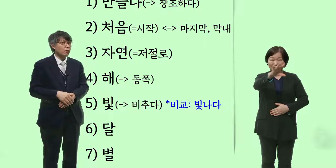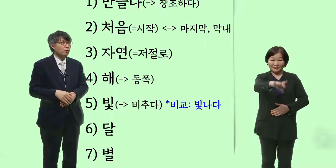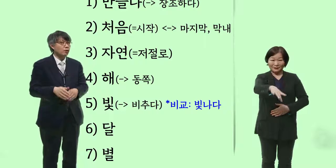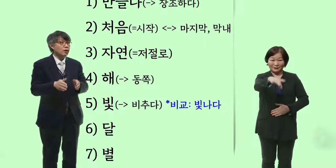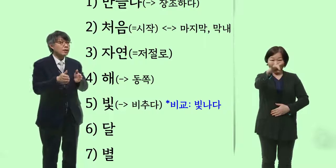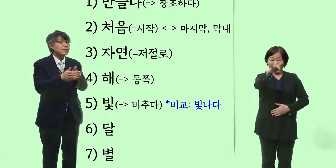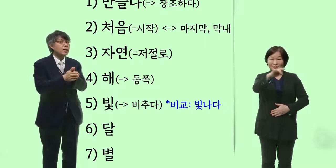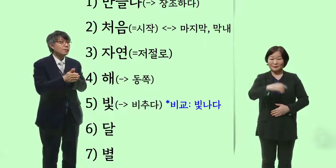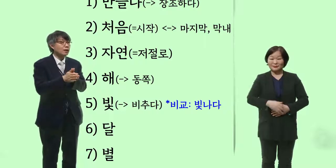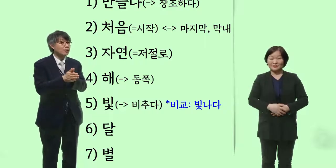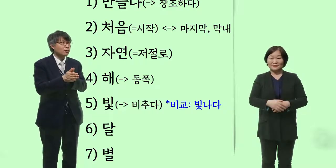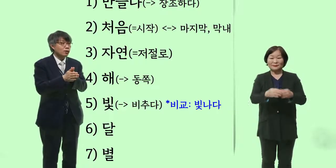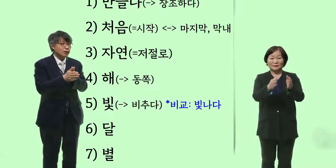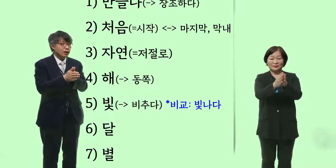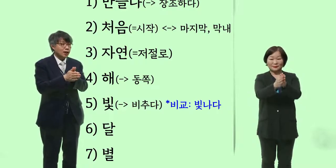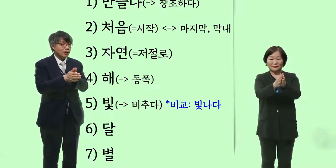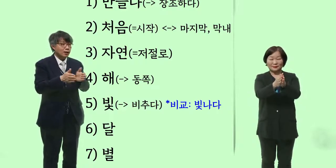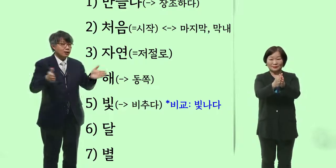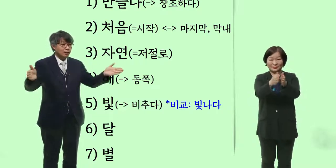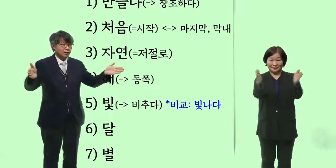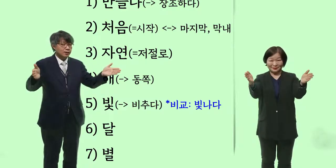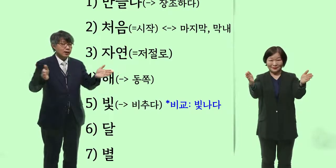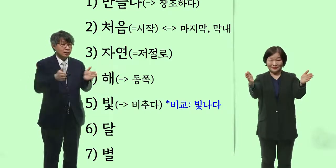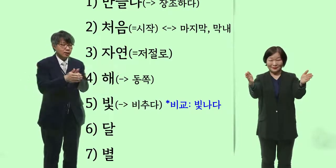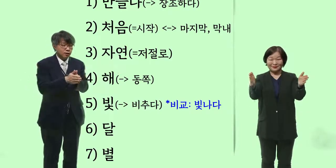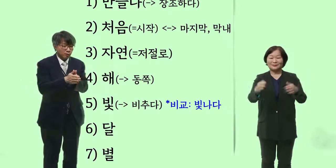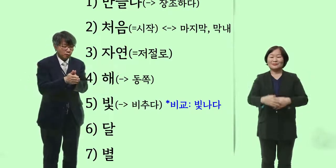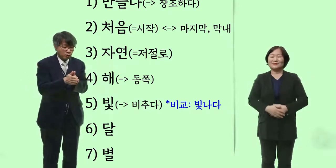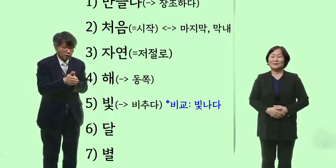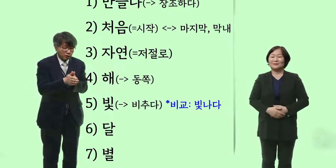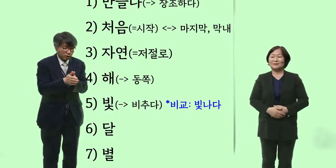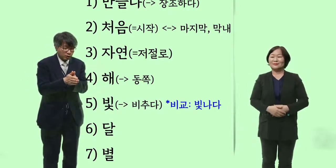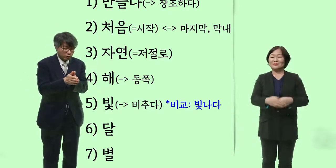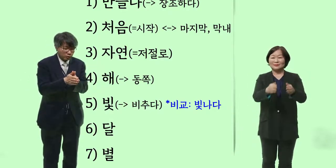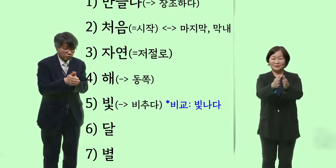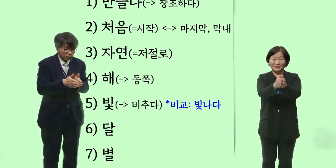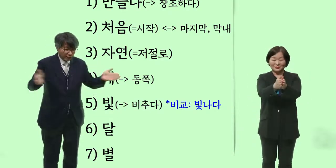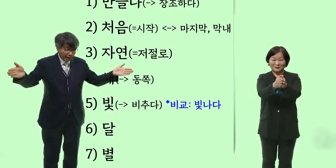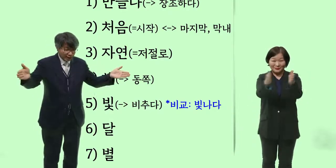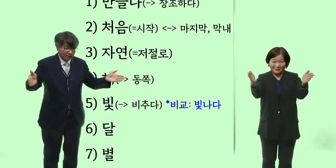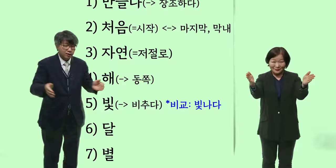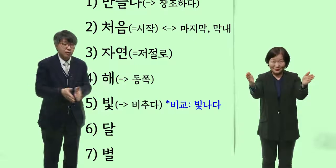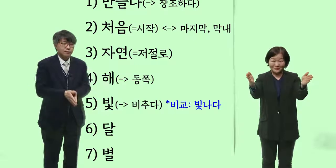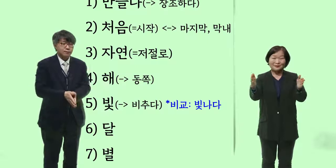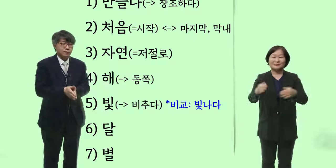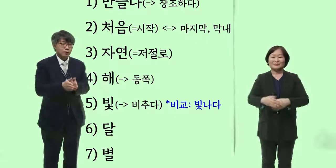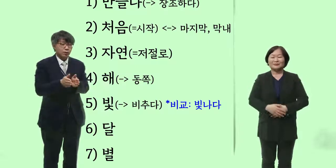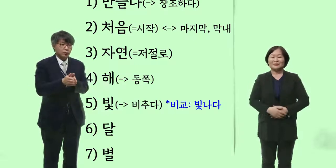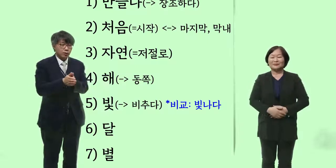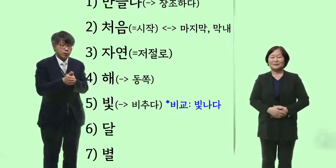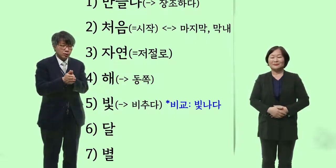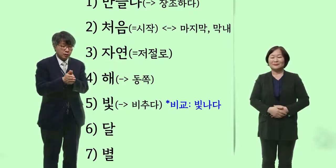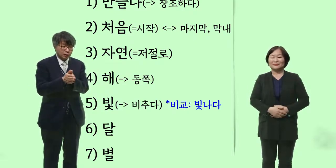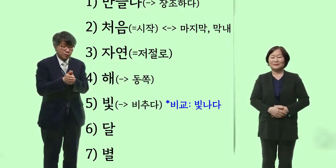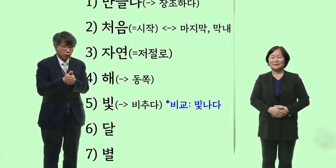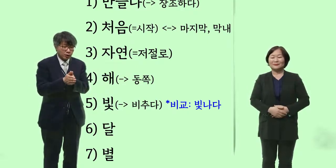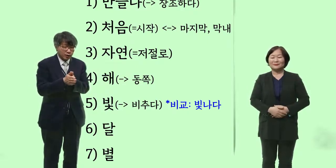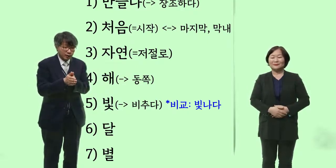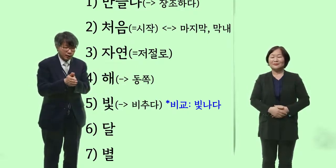배웠고요. 시작만 안 배웠네요. 시작. 네, 시작. 이렇게 뭐 이렇게 해서 출발하는 거예요. 자, 뭐 같이 모여 있다가 이렇게